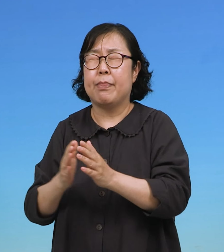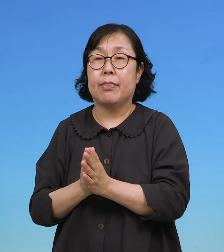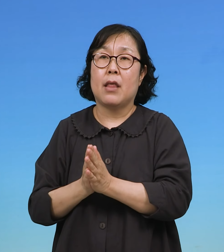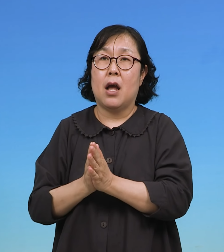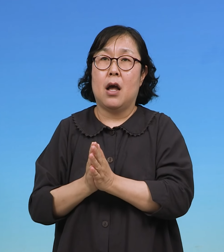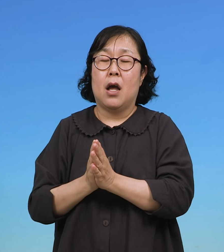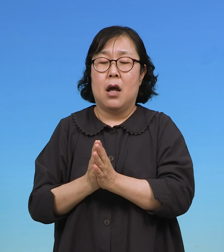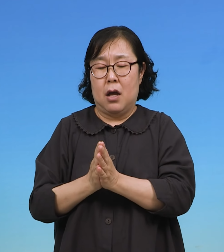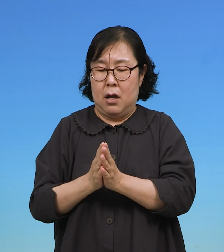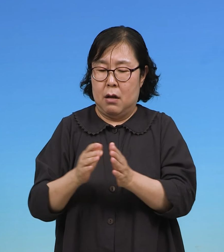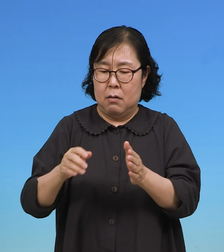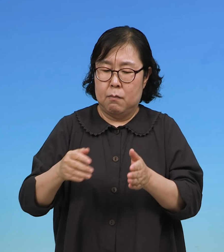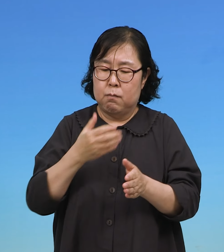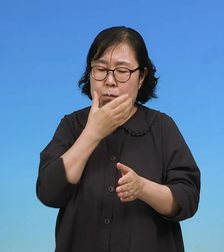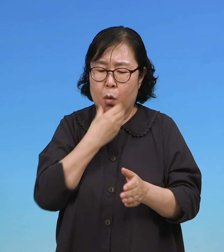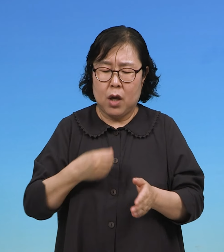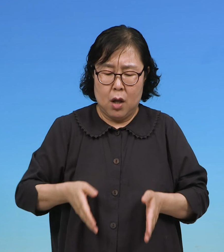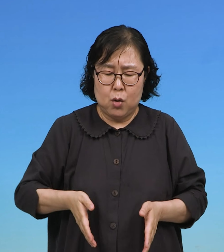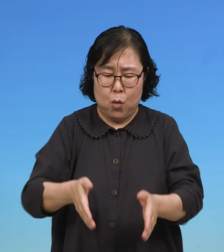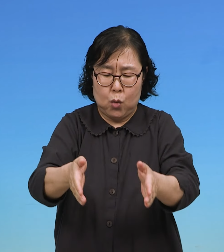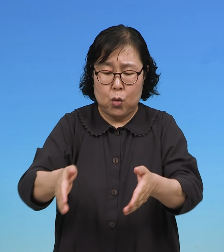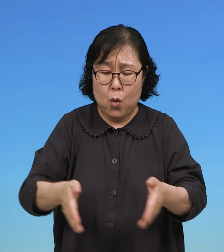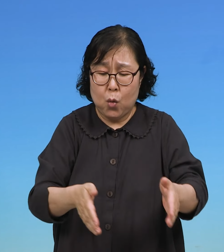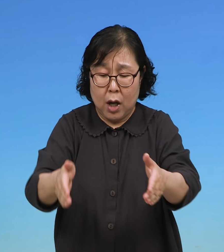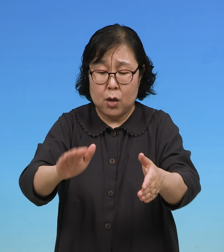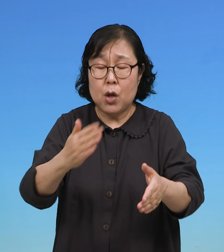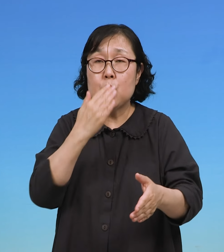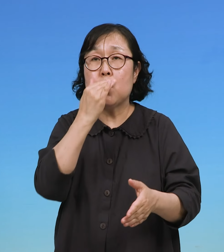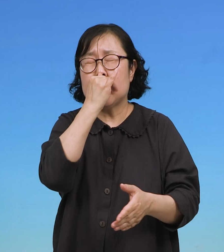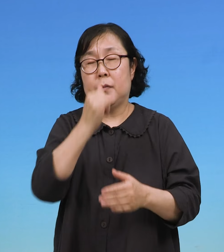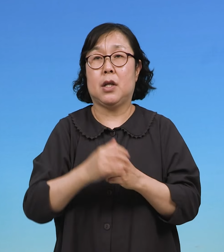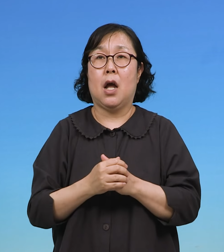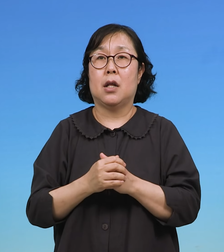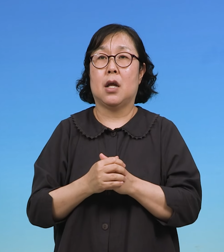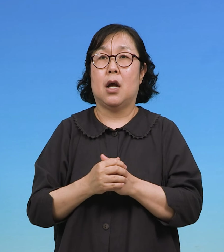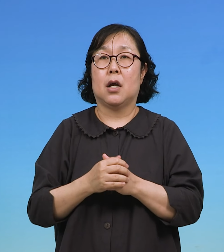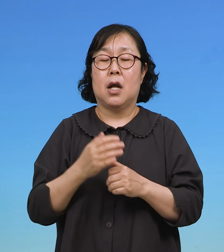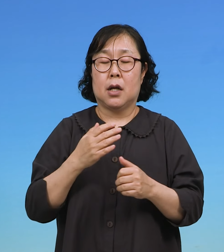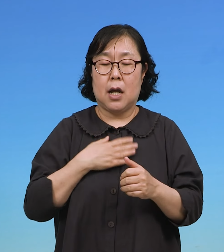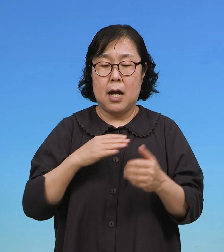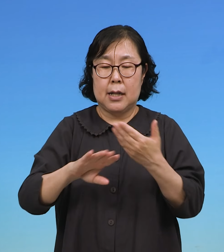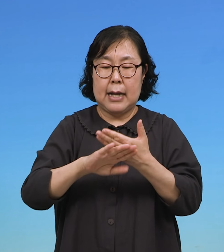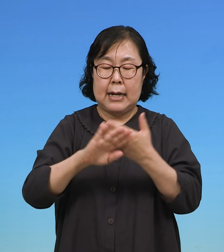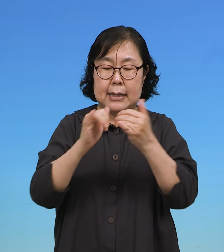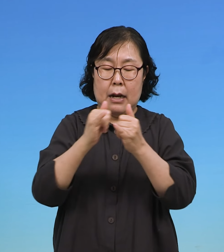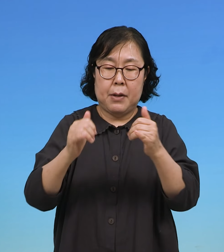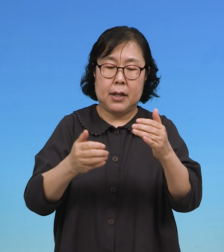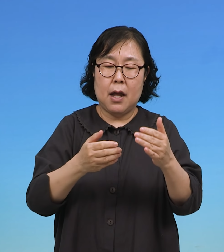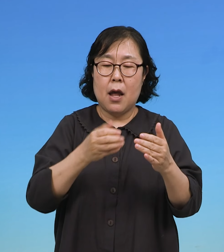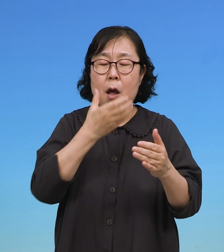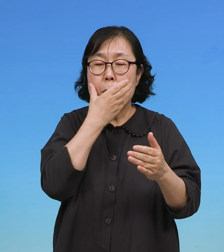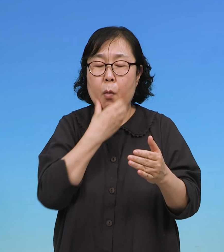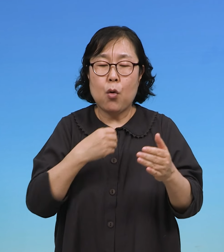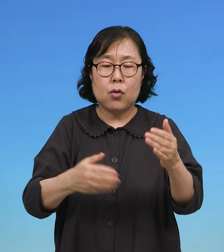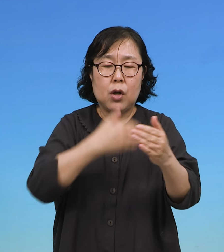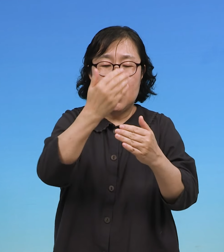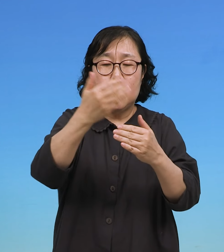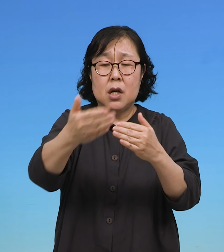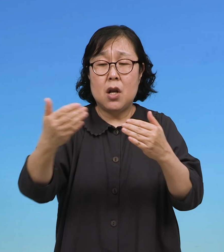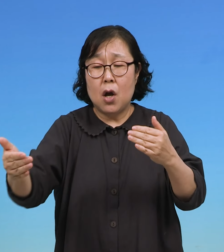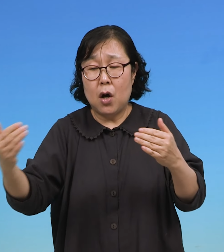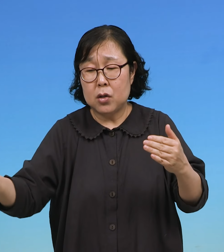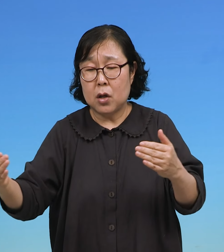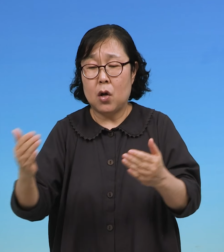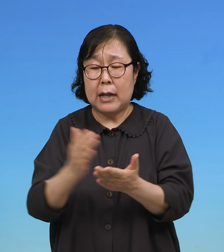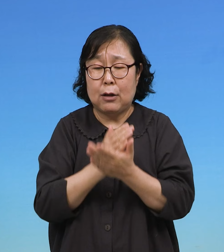하나 가지면 자기 중심으로 집착해서 끌어모으기만 하고 조금 더 흘려보내지 않는 그 사람이 어떻게